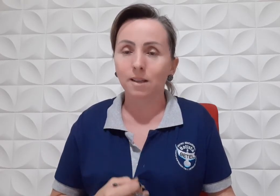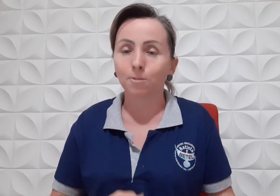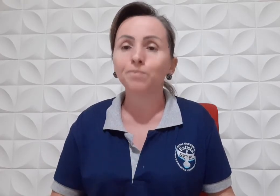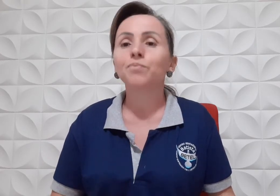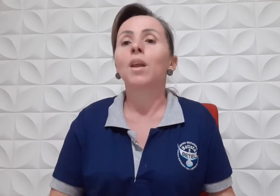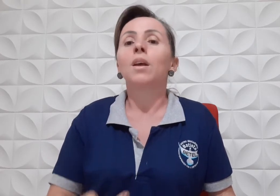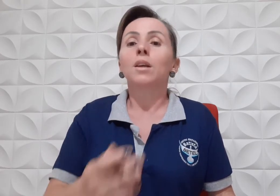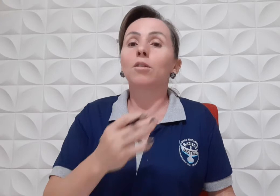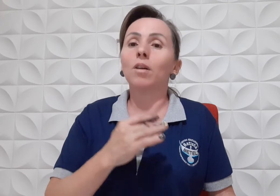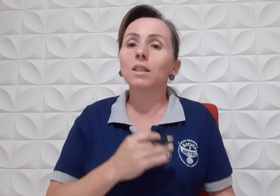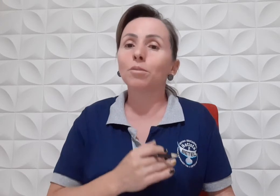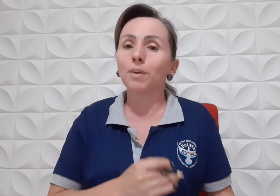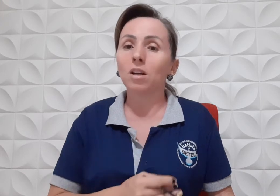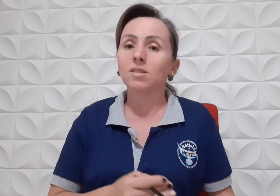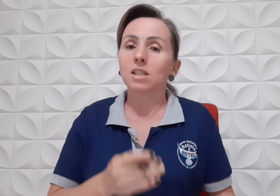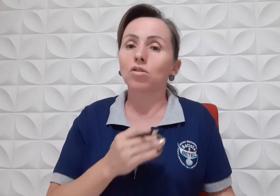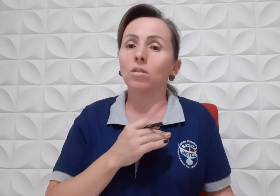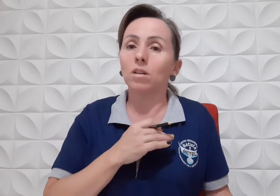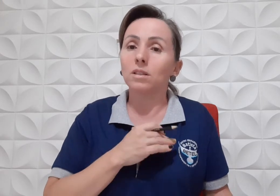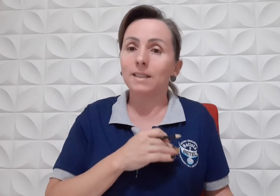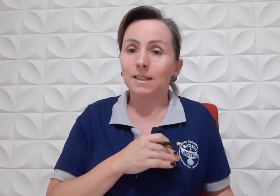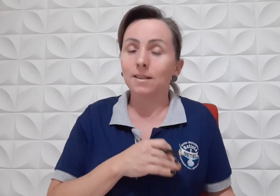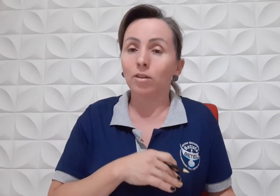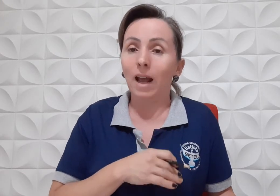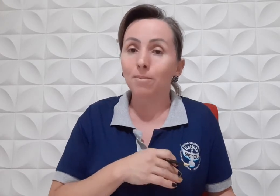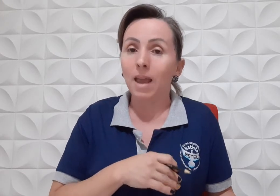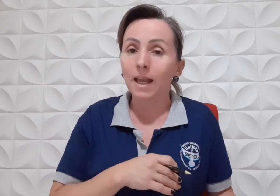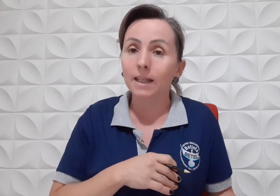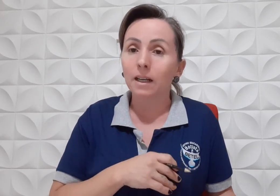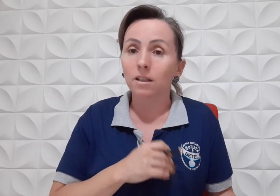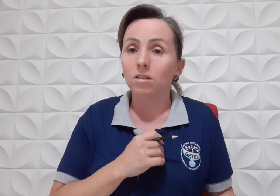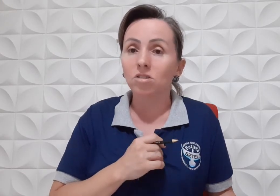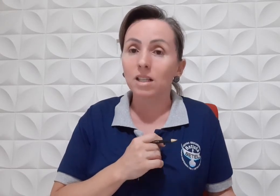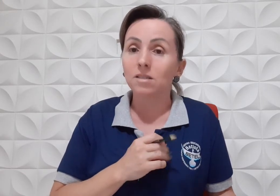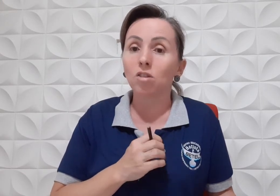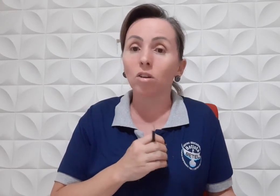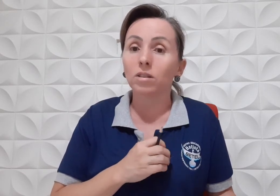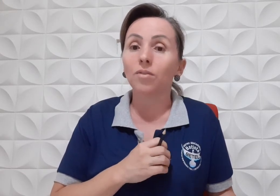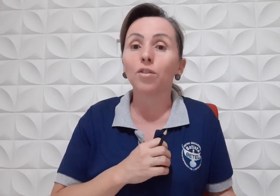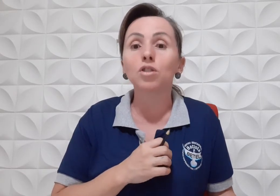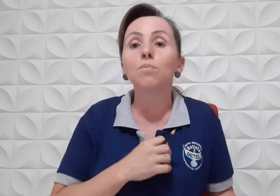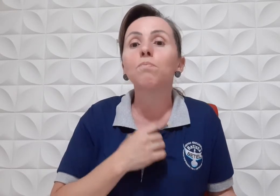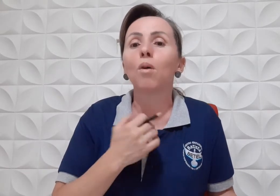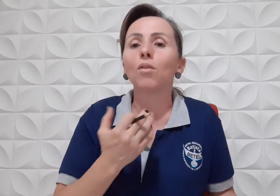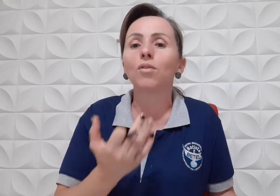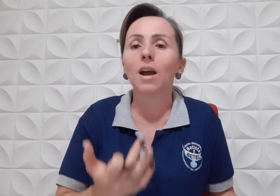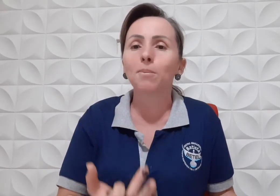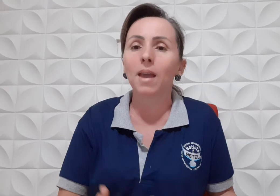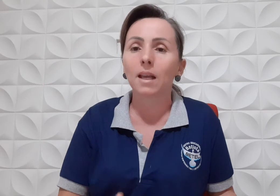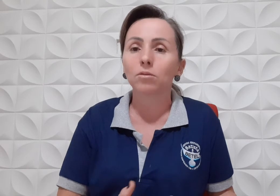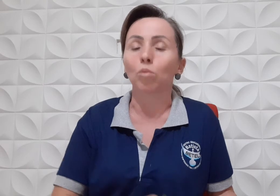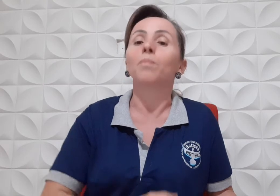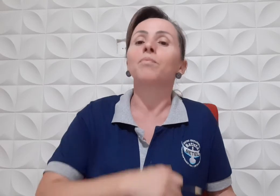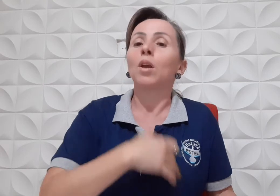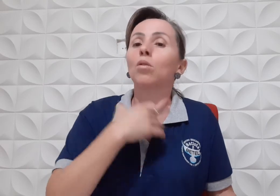exploração, enquanto o processo de colonização na América Anglo-Saxônica foi de povoamento, o